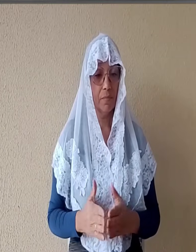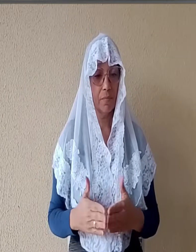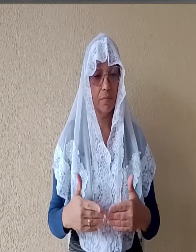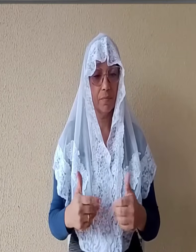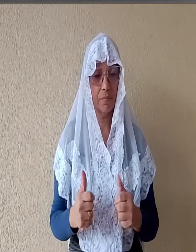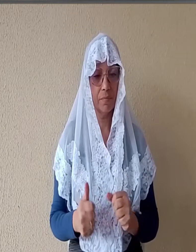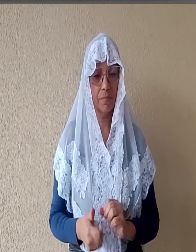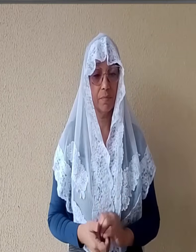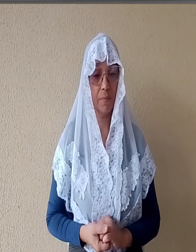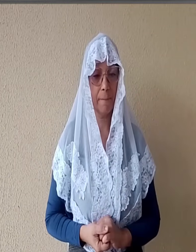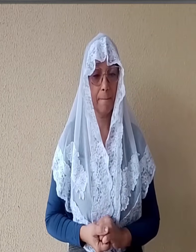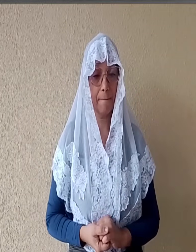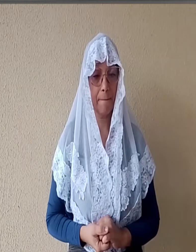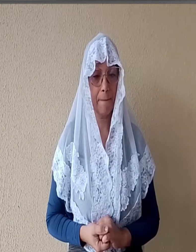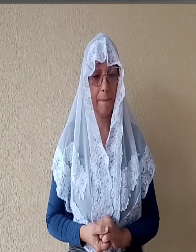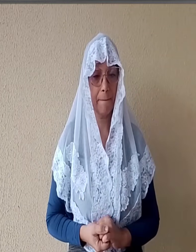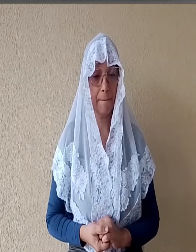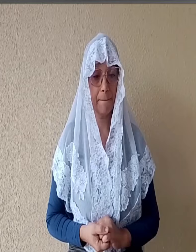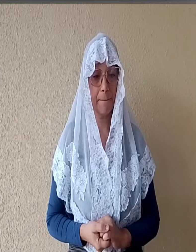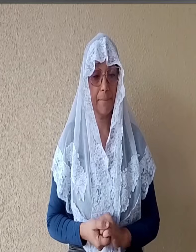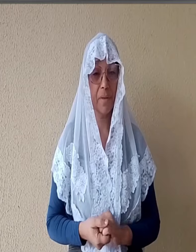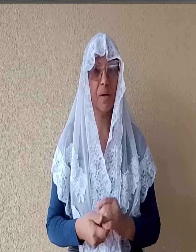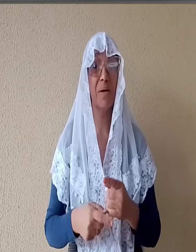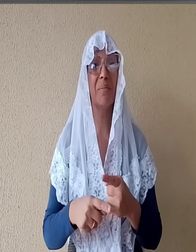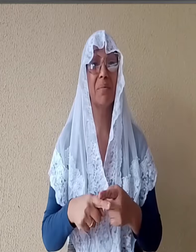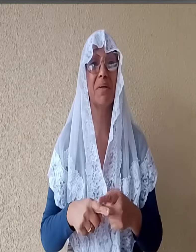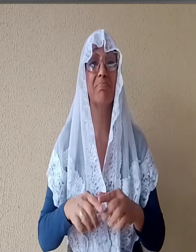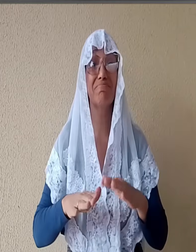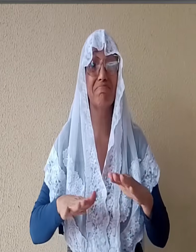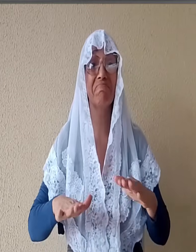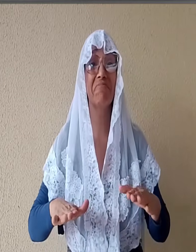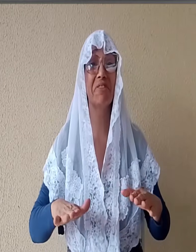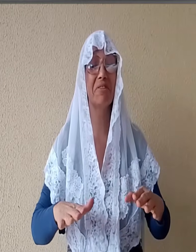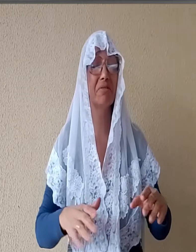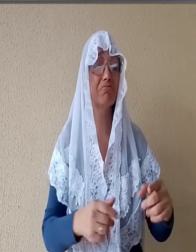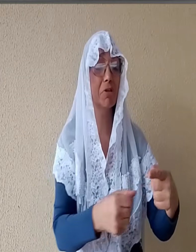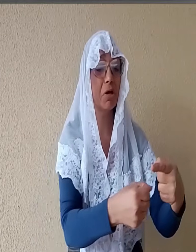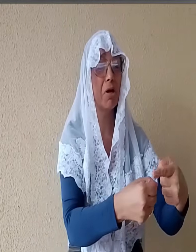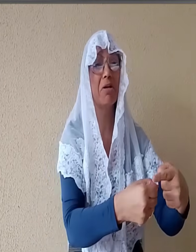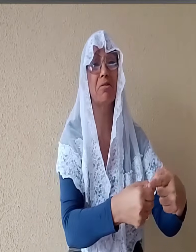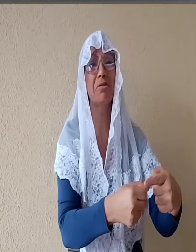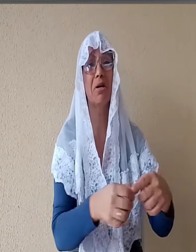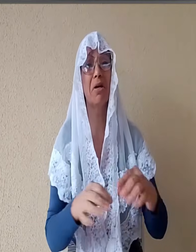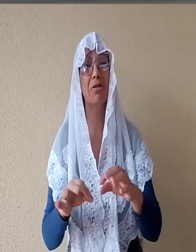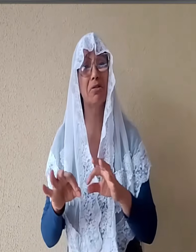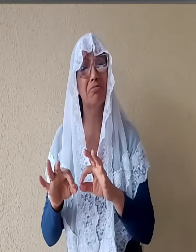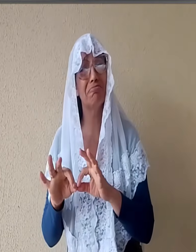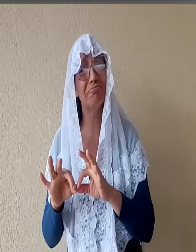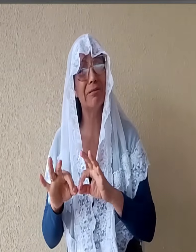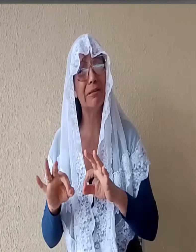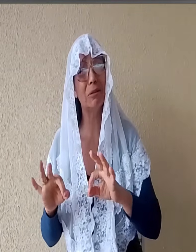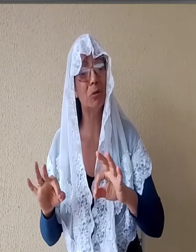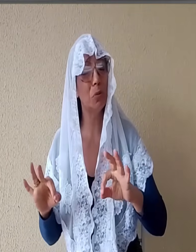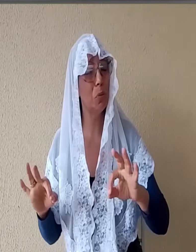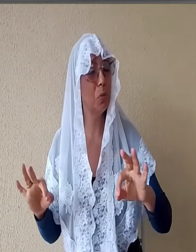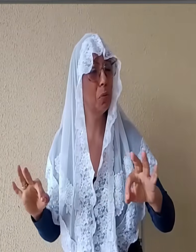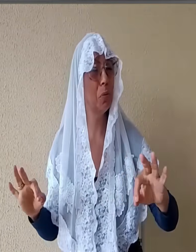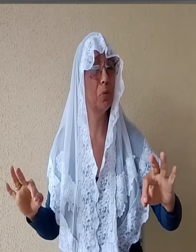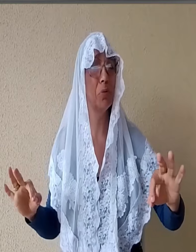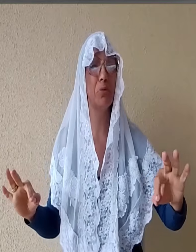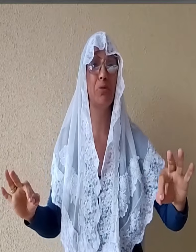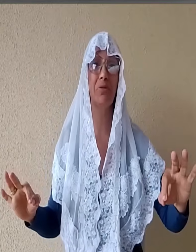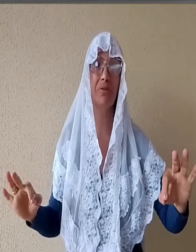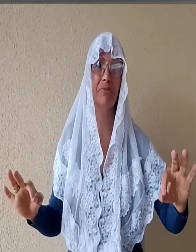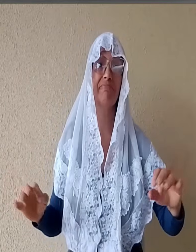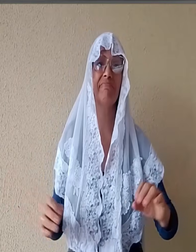quilômetros, aí sim, todos podem ser levantados como ancião, as irmãs como anciã. Porque,